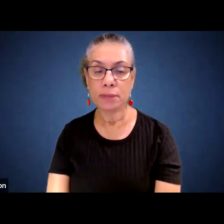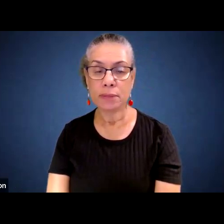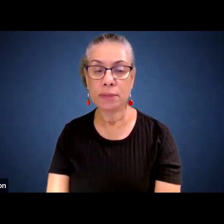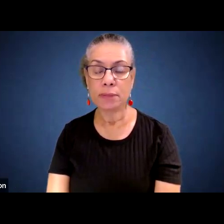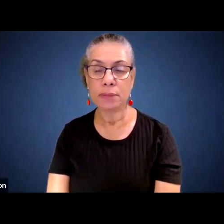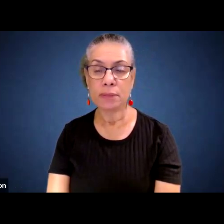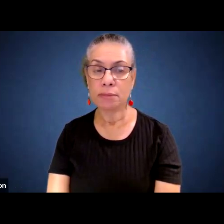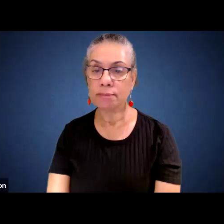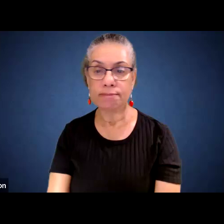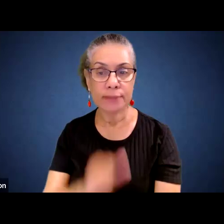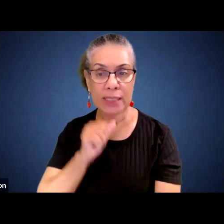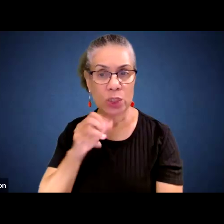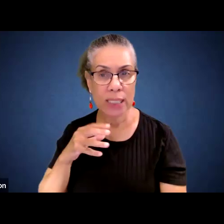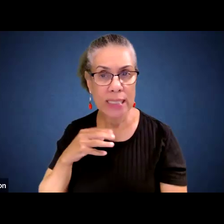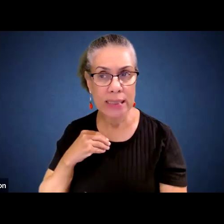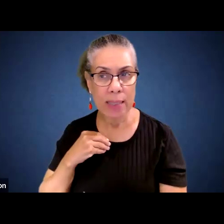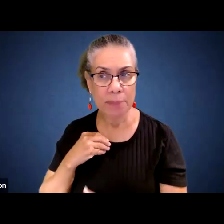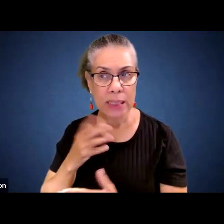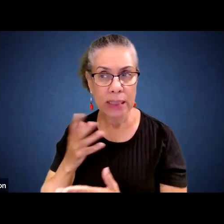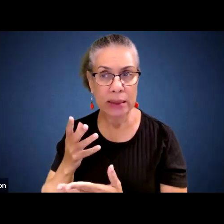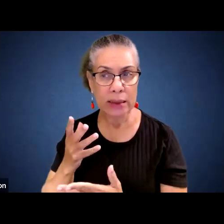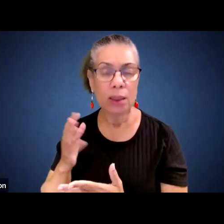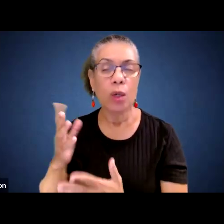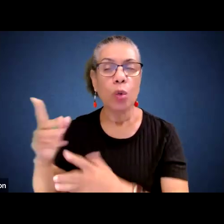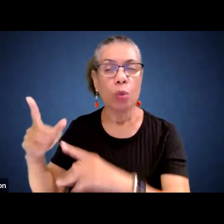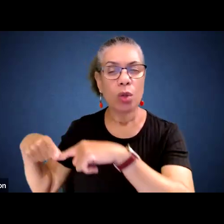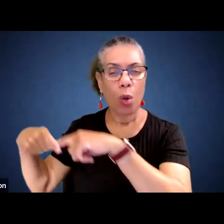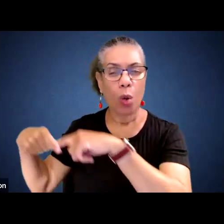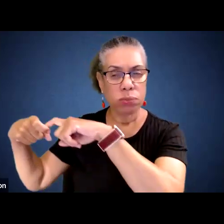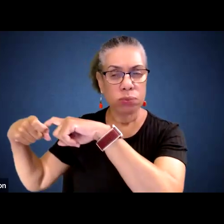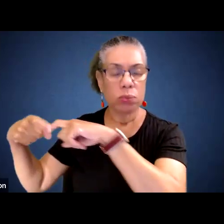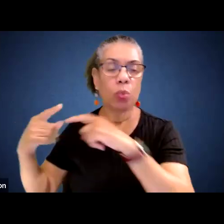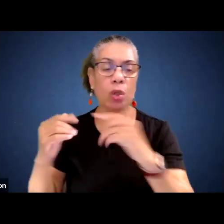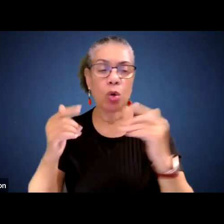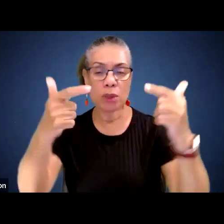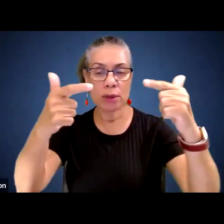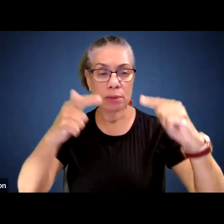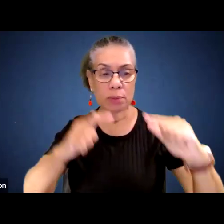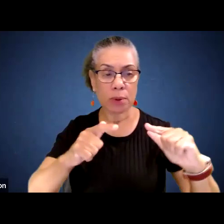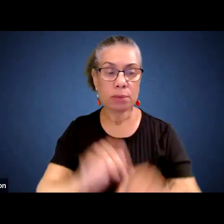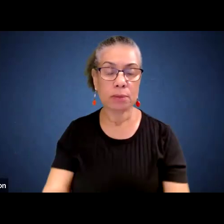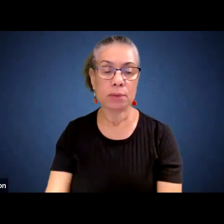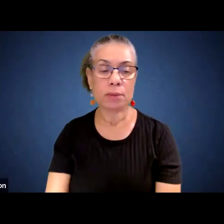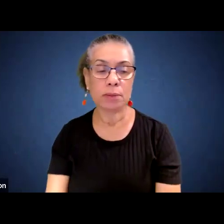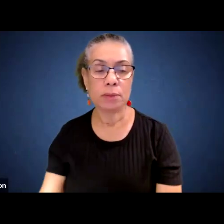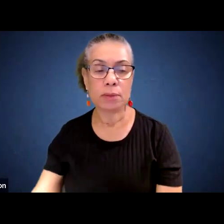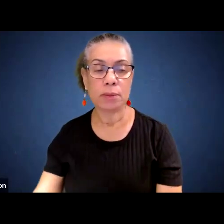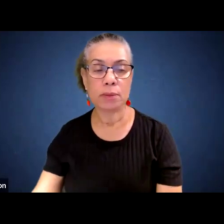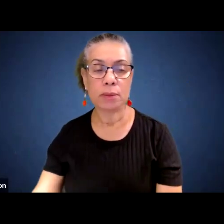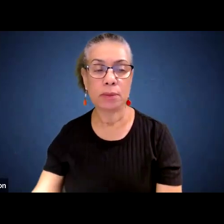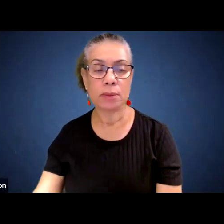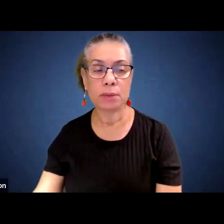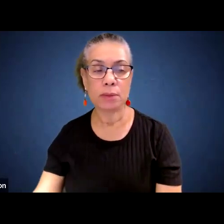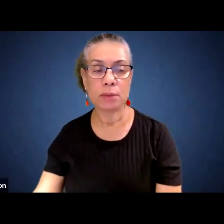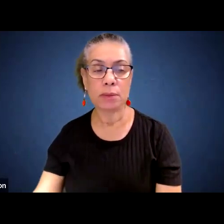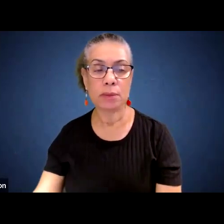It's not accepting the prompt, so I think we will continue with our next speaker. 黃花春你唔接受佢打開個咪咧，咁我哋就要繼續下一